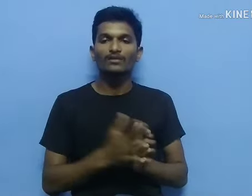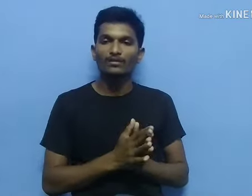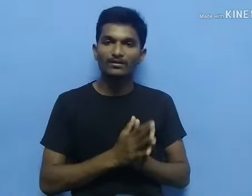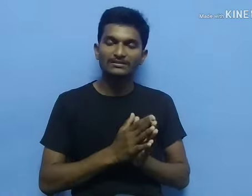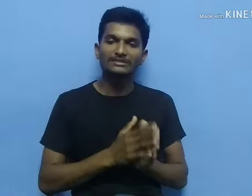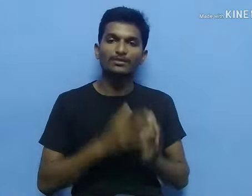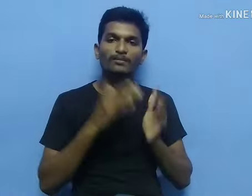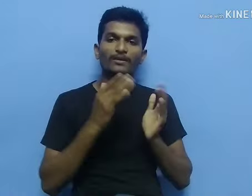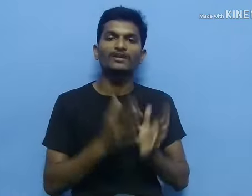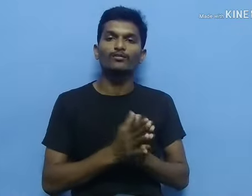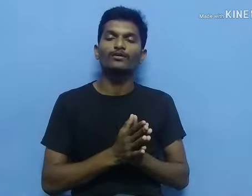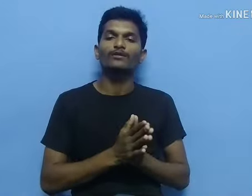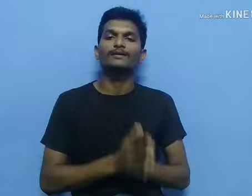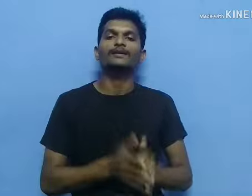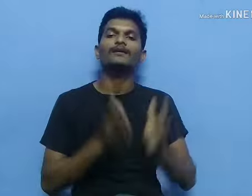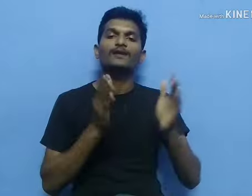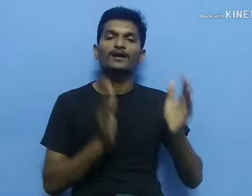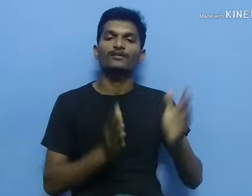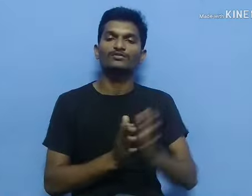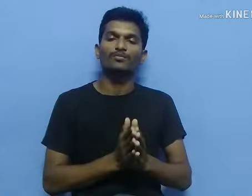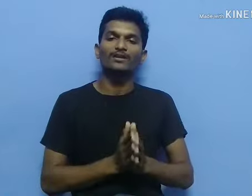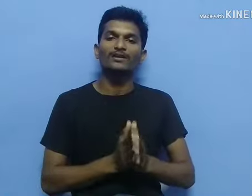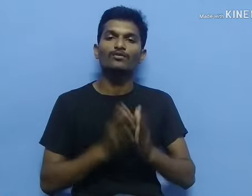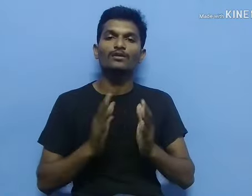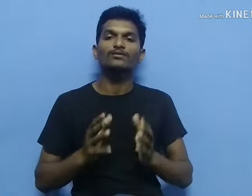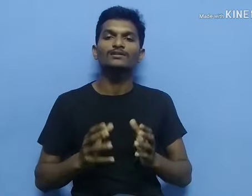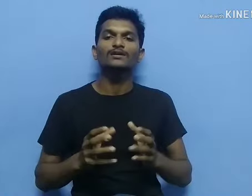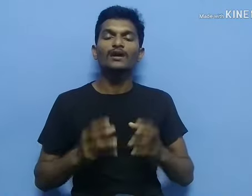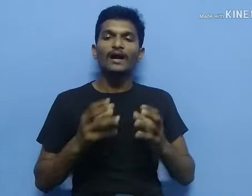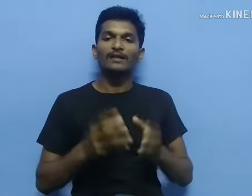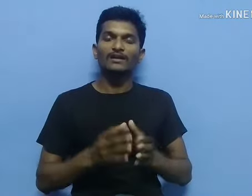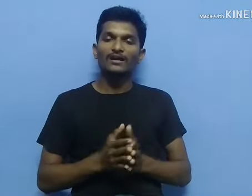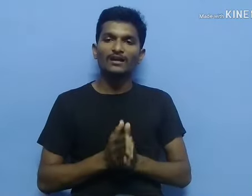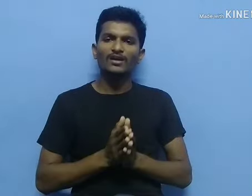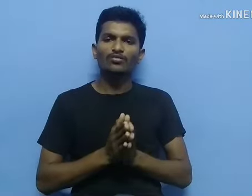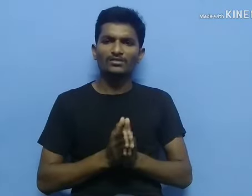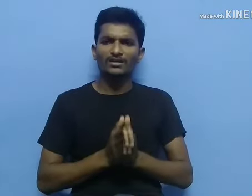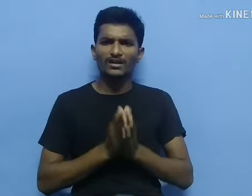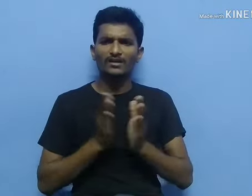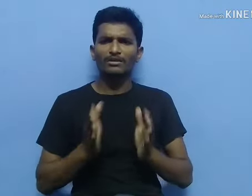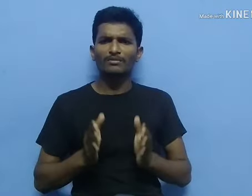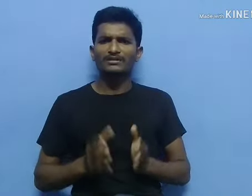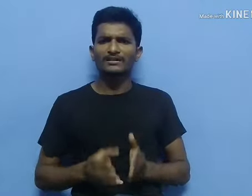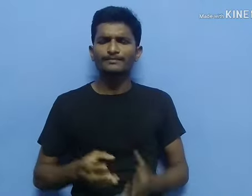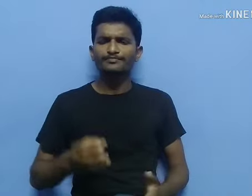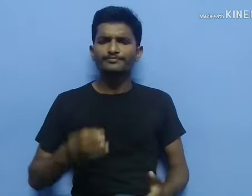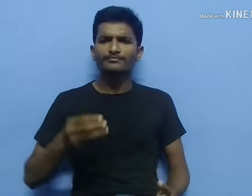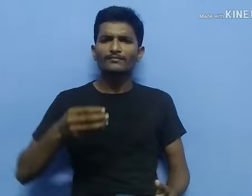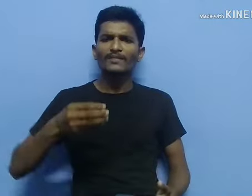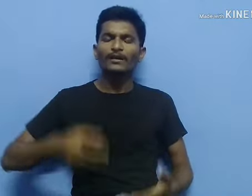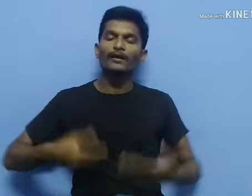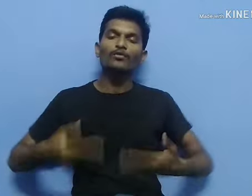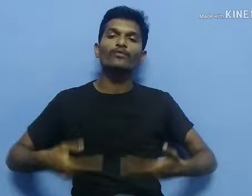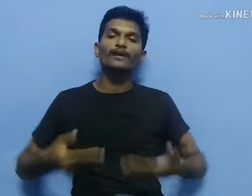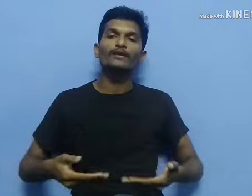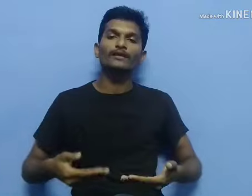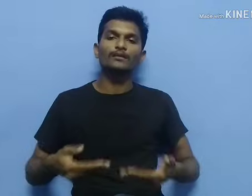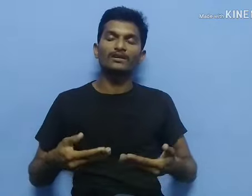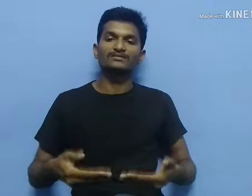ஏதாவது சர்ச் பண்ணி படிக்க முடியும் அப்படின்னா அது கொஞ்சம் படிங்க. உங்களுக்கு வந்து அதில் என்னென்னலாம் கொடுத்துருக்காங்க அப்படின்னு பார்த்தீங்கன்னா, எவ்வளோ வெயிட் நம்ம